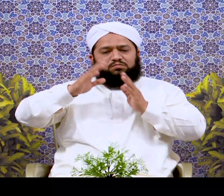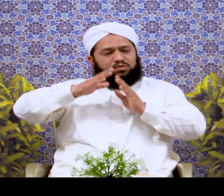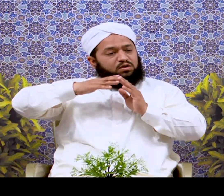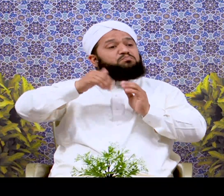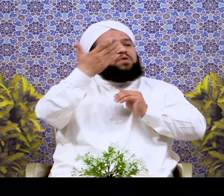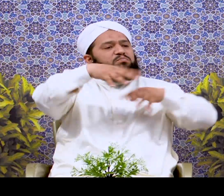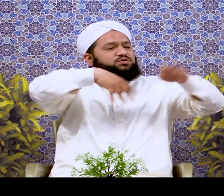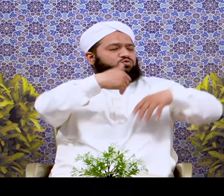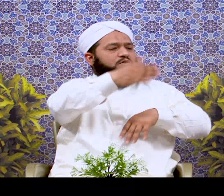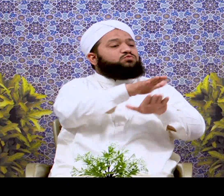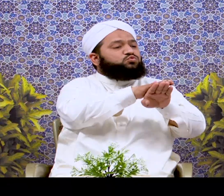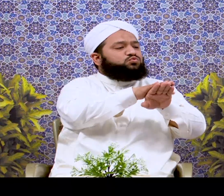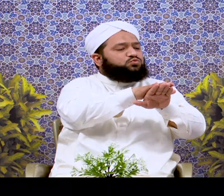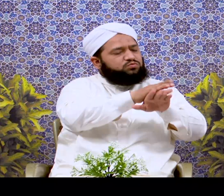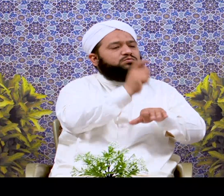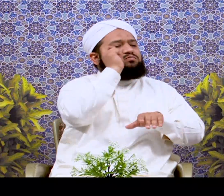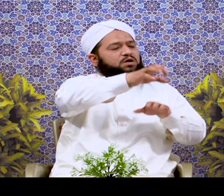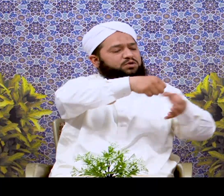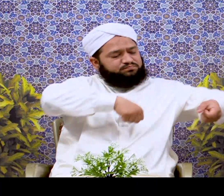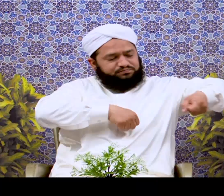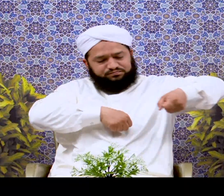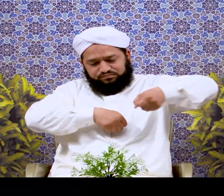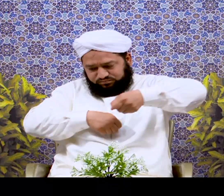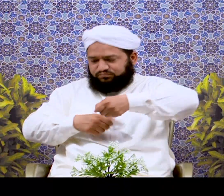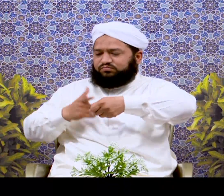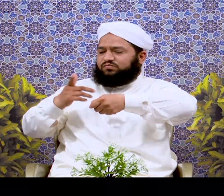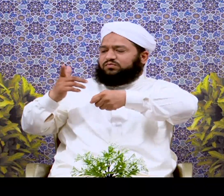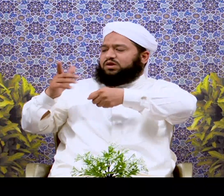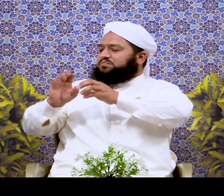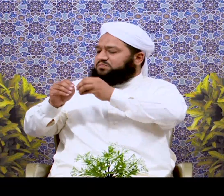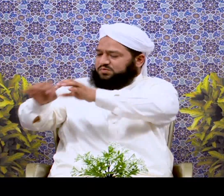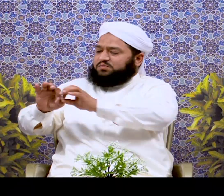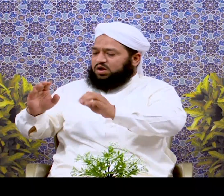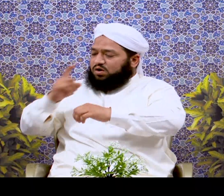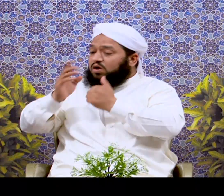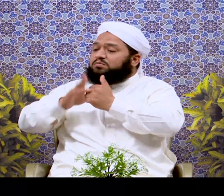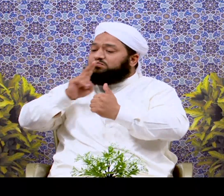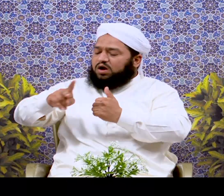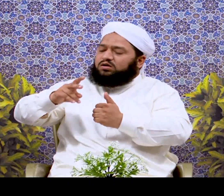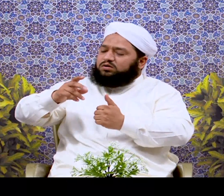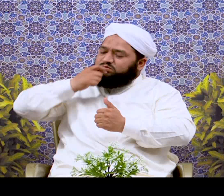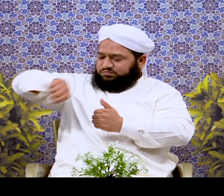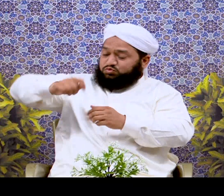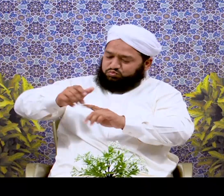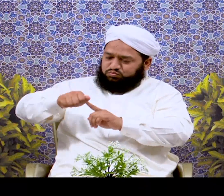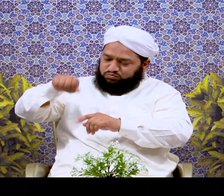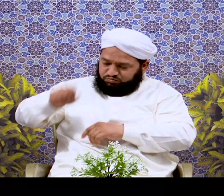خریدی، گھر بچوں کی امی کو دی، پکانے کو کہا اور خود صوفیہ کرام کے مصلی اٹھائے اور جامع مسجد کی طرف چل